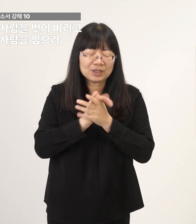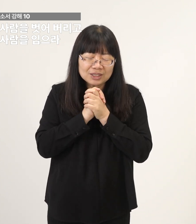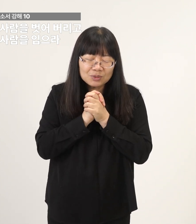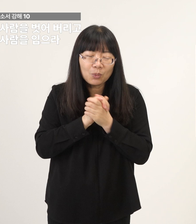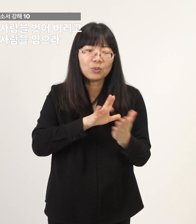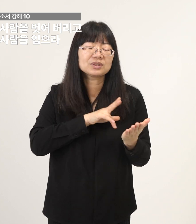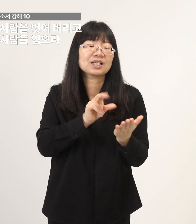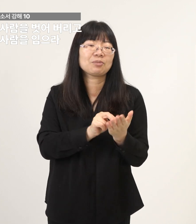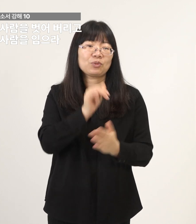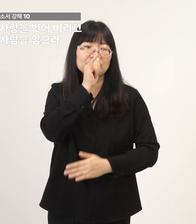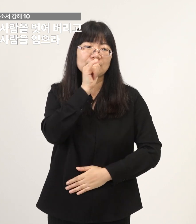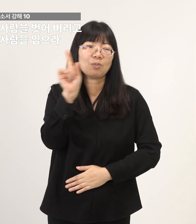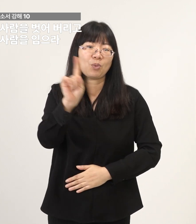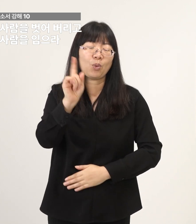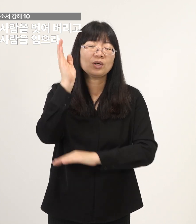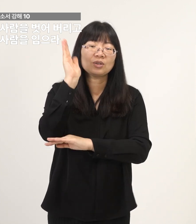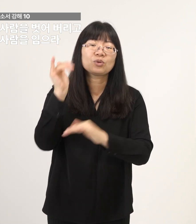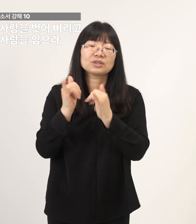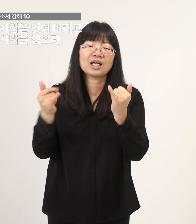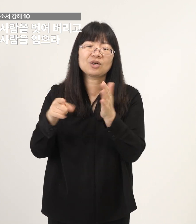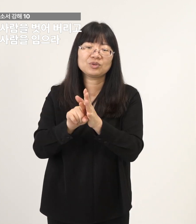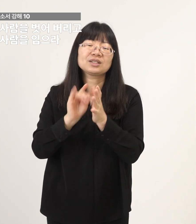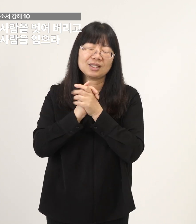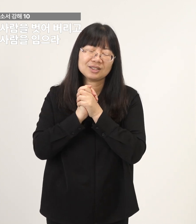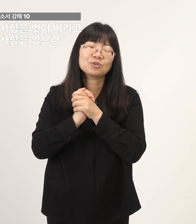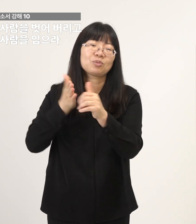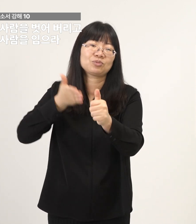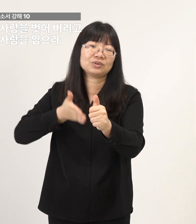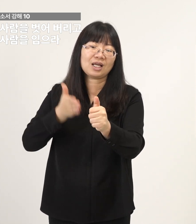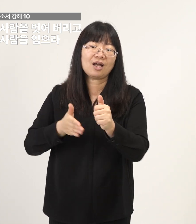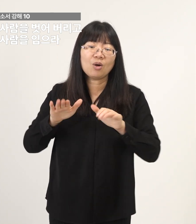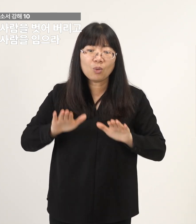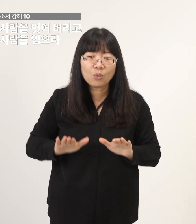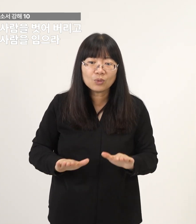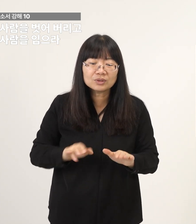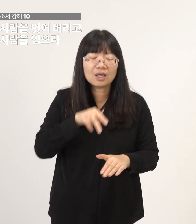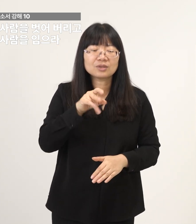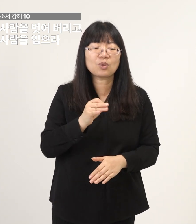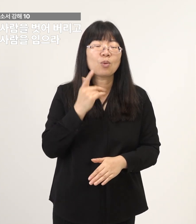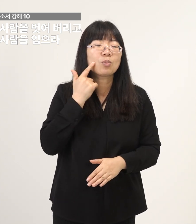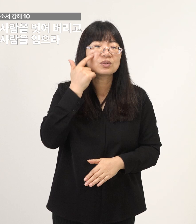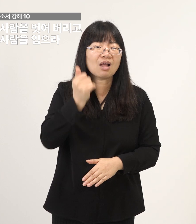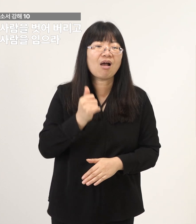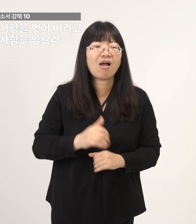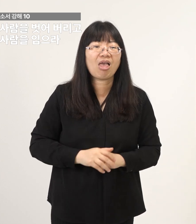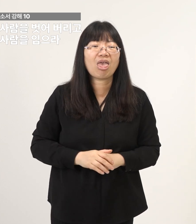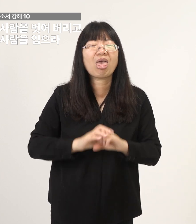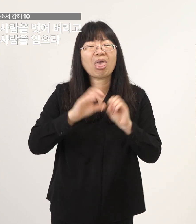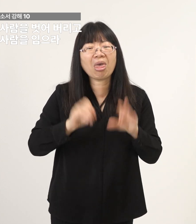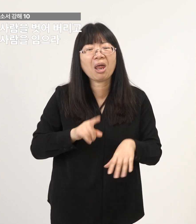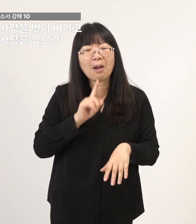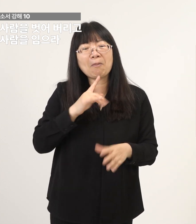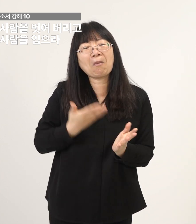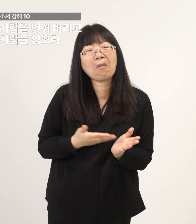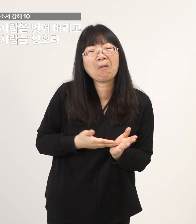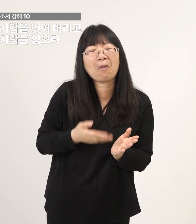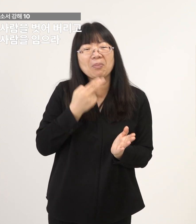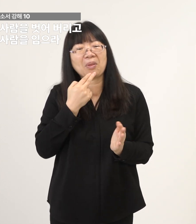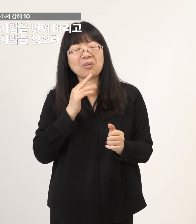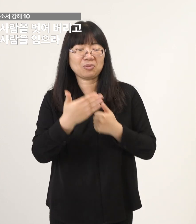될 제목이 설교자를 위해서 기도해야 돼요. 오늘도 송태건 목사 헛소리 하지 않도록